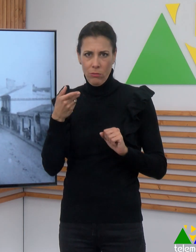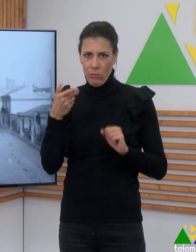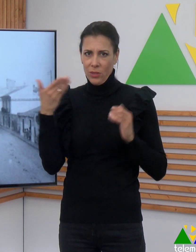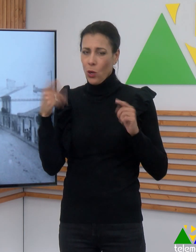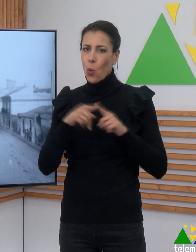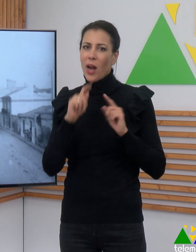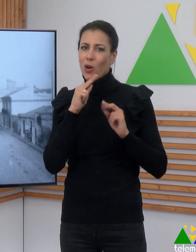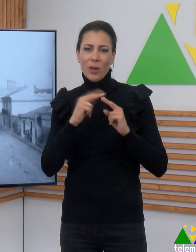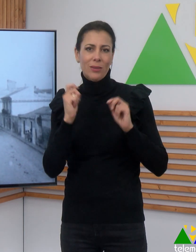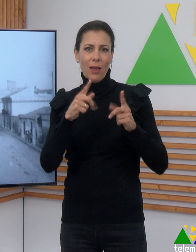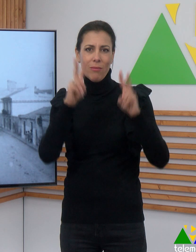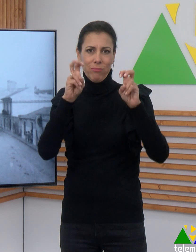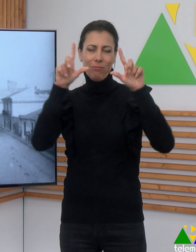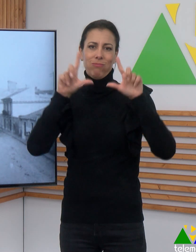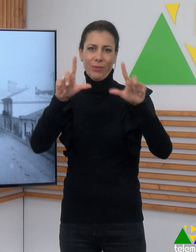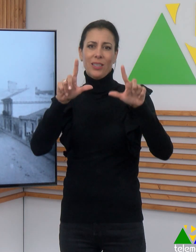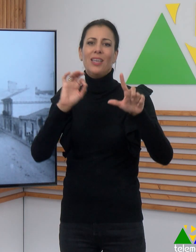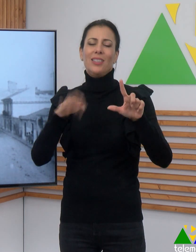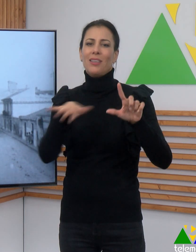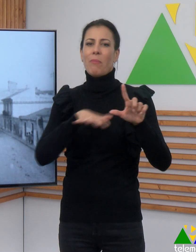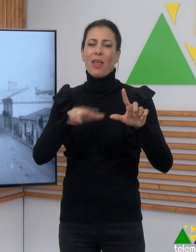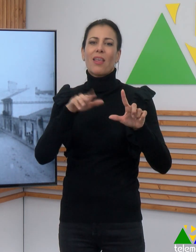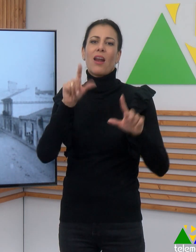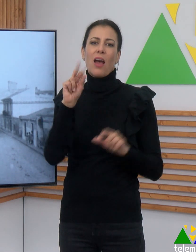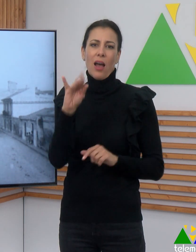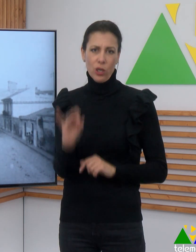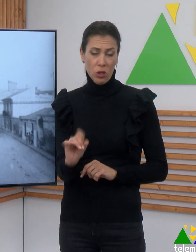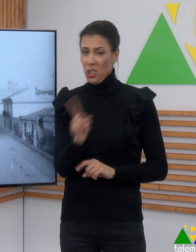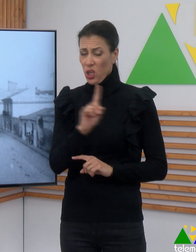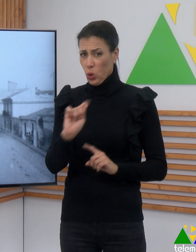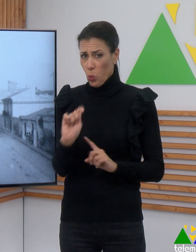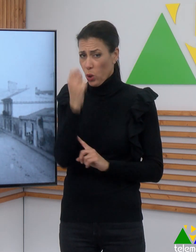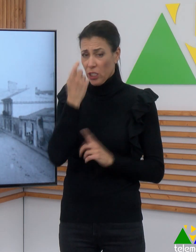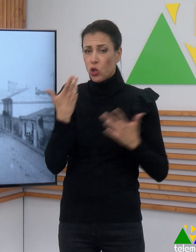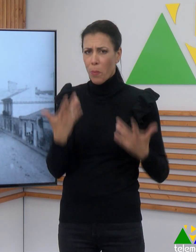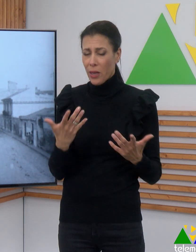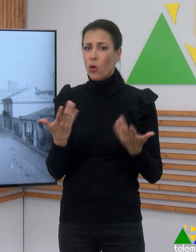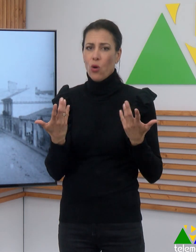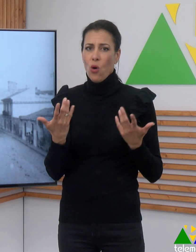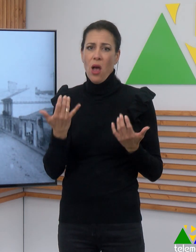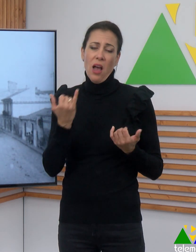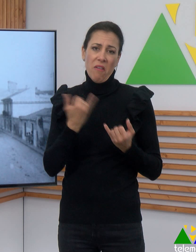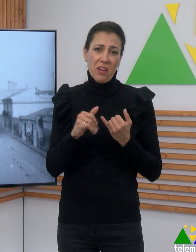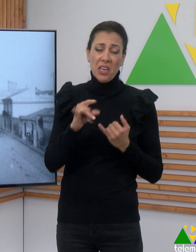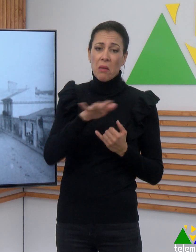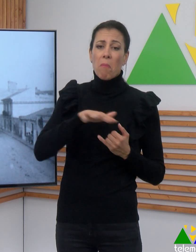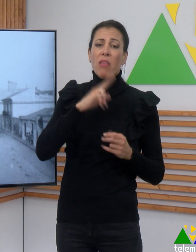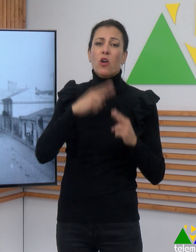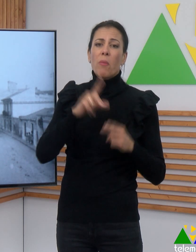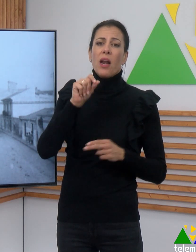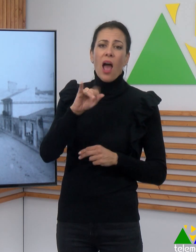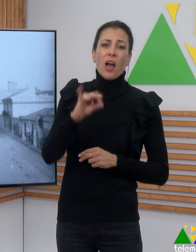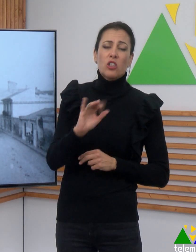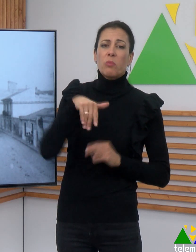¿no? Y le pone la plaza del Marqués de Larios, que no tuvo éxito tampoco. Bueno, en unos años sí se llamó la plaza de Larios, y ya cuando